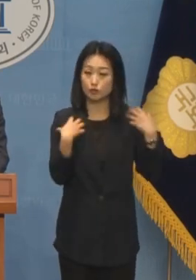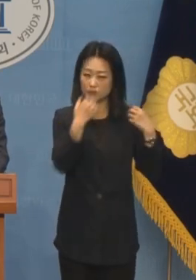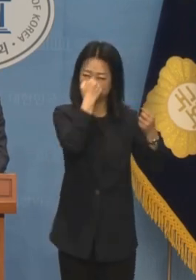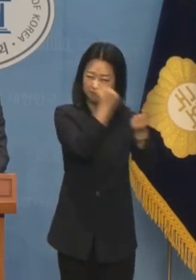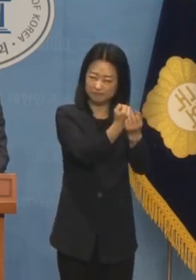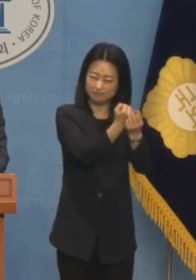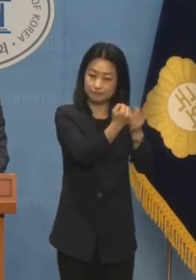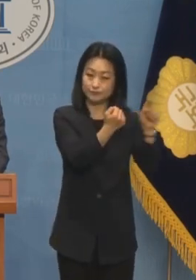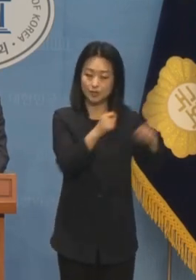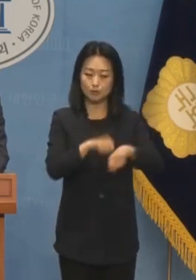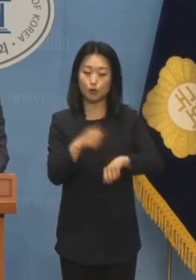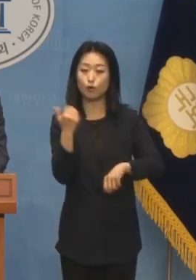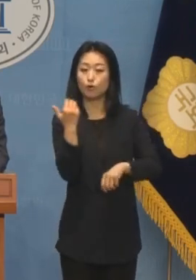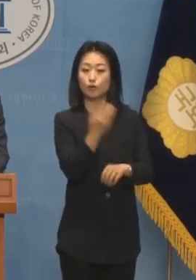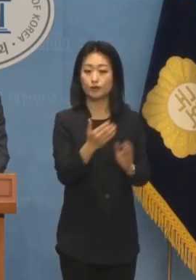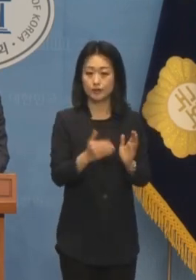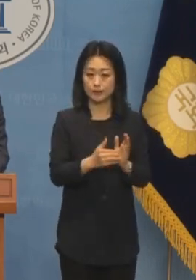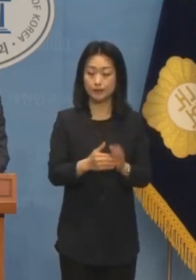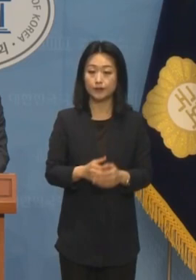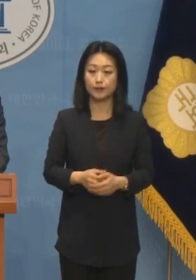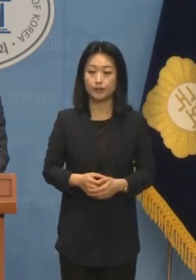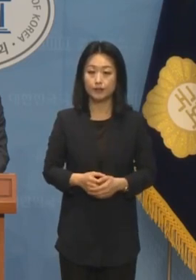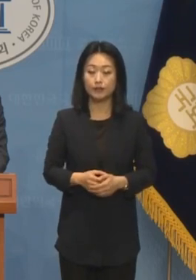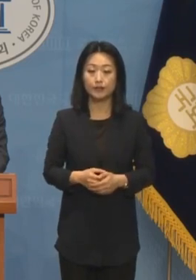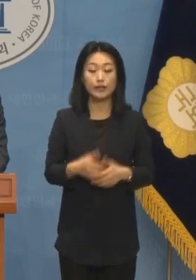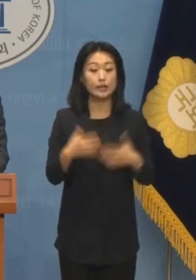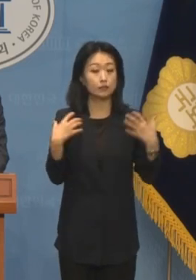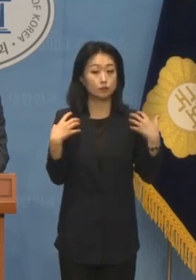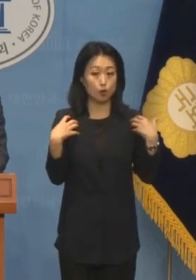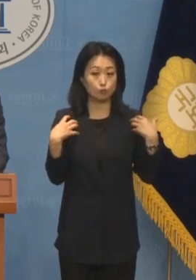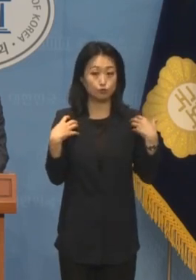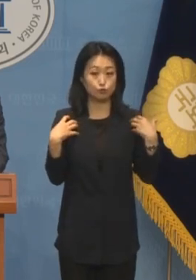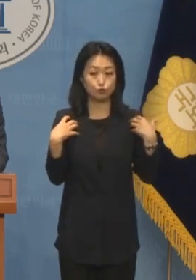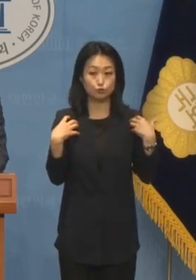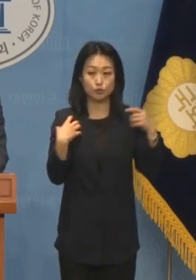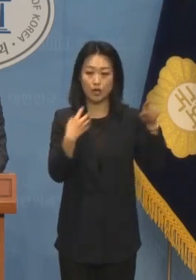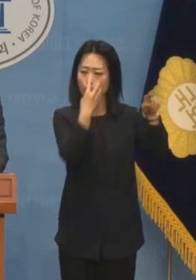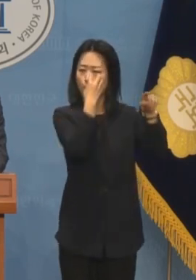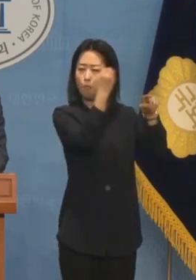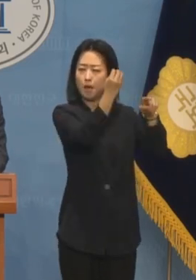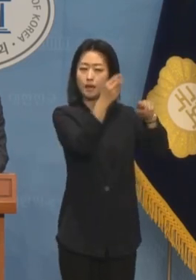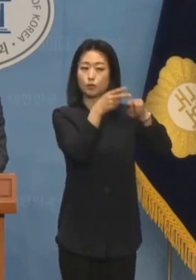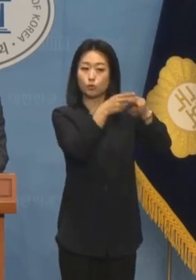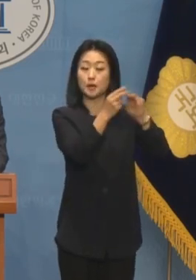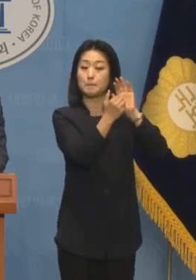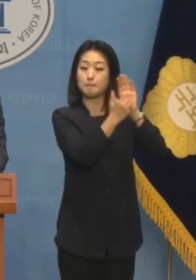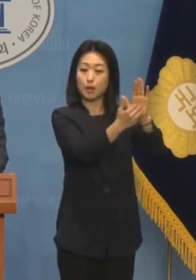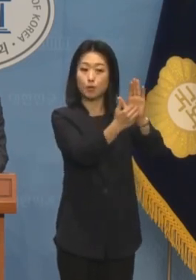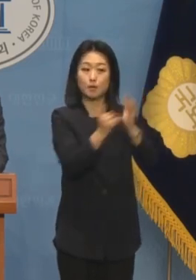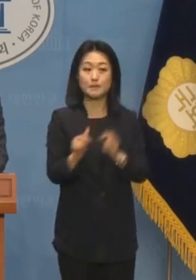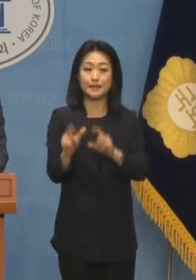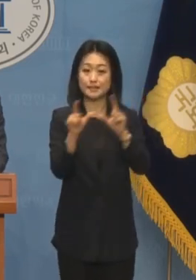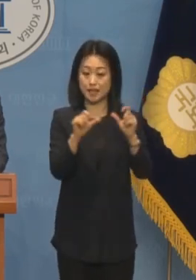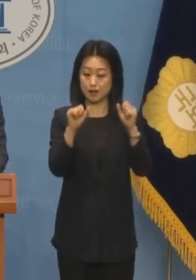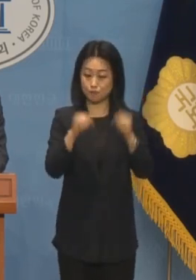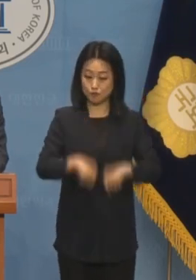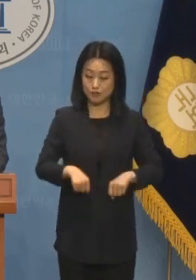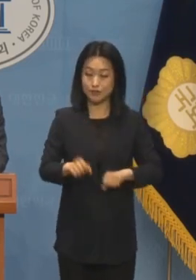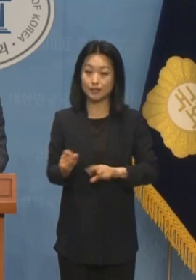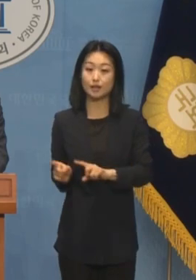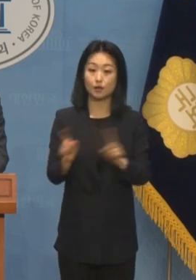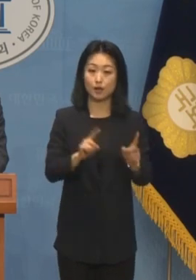대한 심판이었습니다 동시에 정권의 오만과 독선을 맡고 무너져 버린 민생을